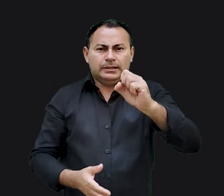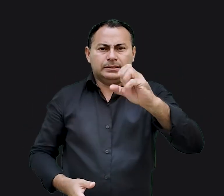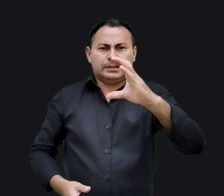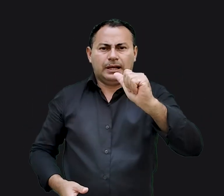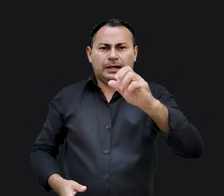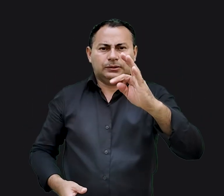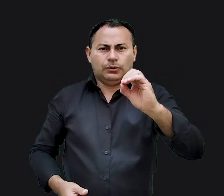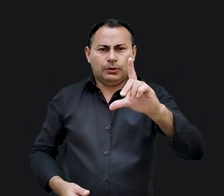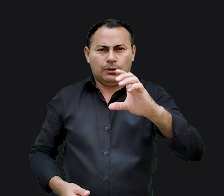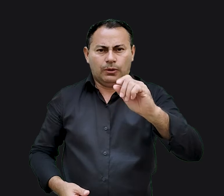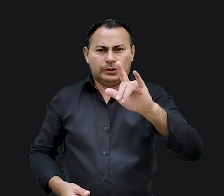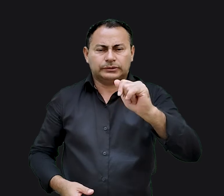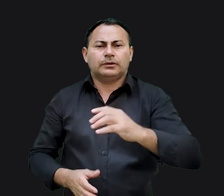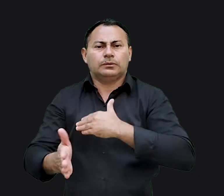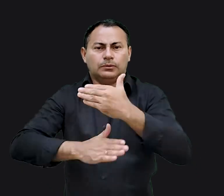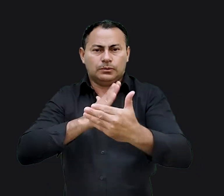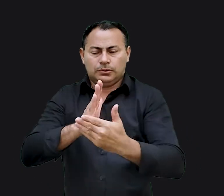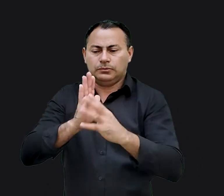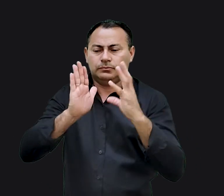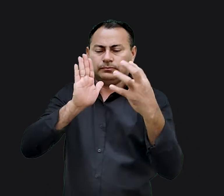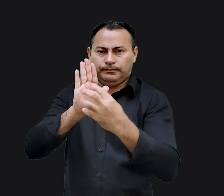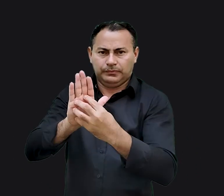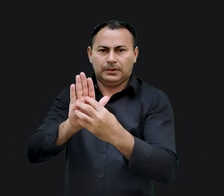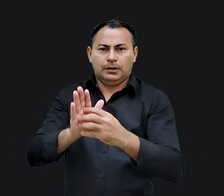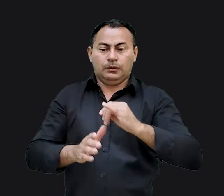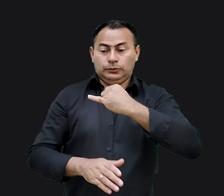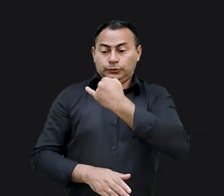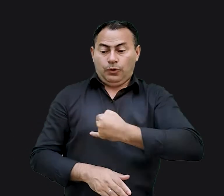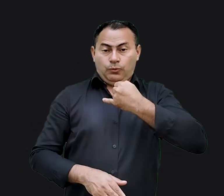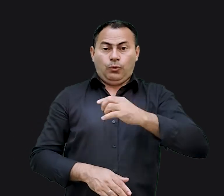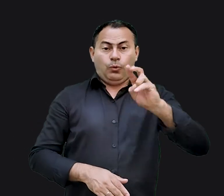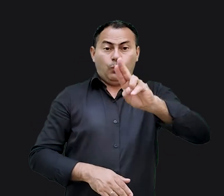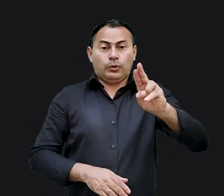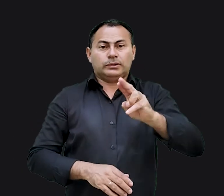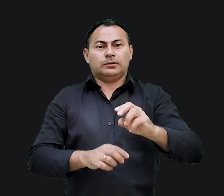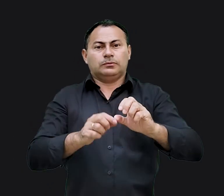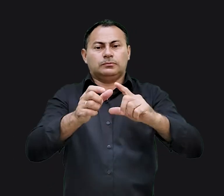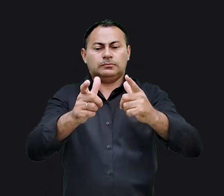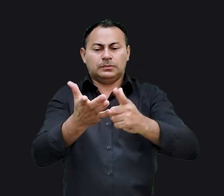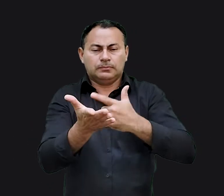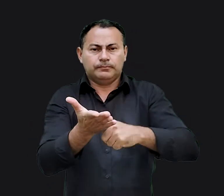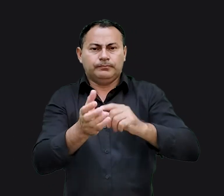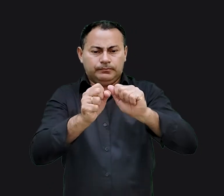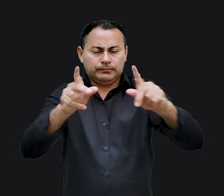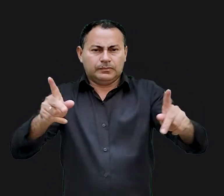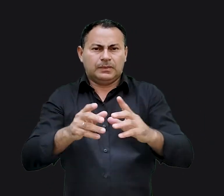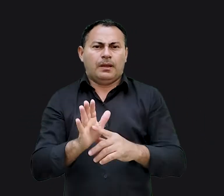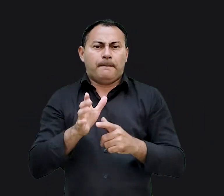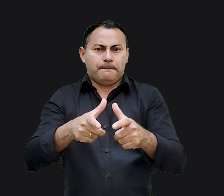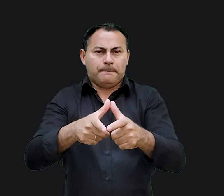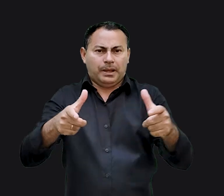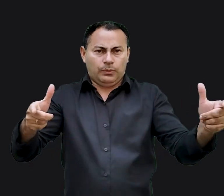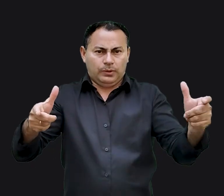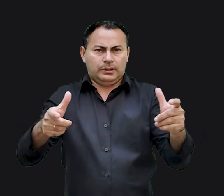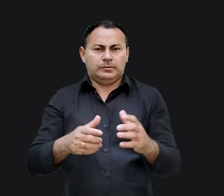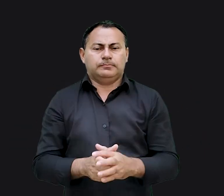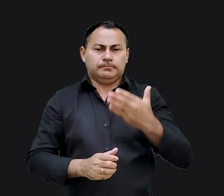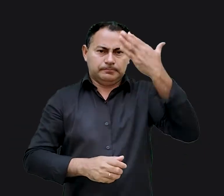escatológicas. Todos os símbolos que João usa no livro do Apocalipse são símbolos bíblicos, sendo que a maioria deles